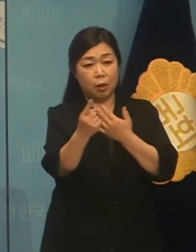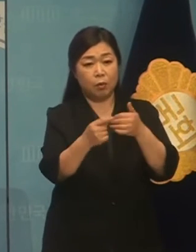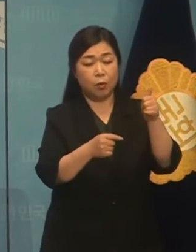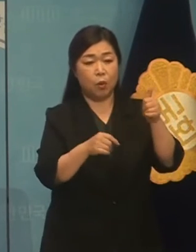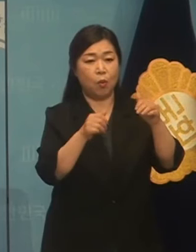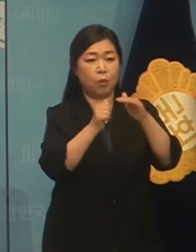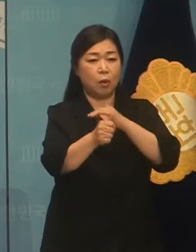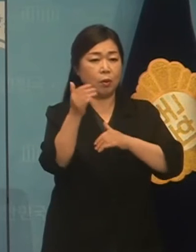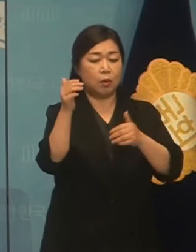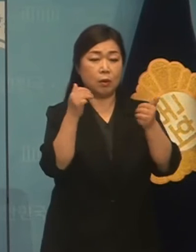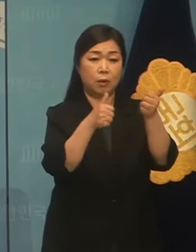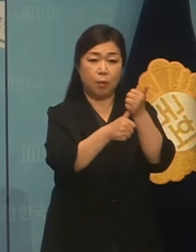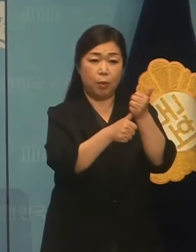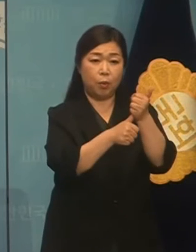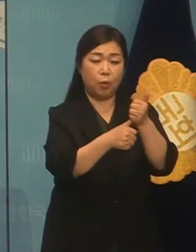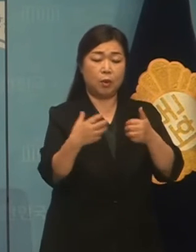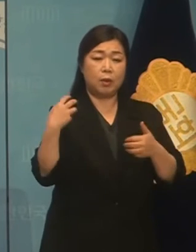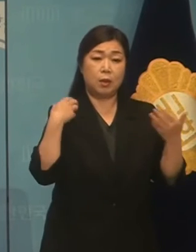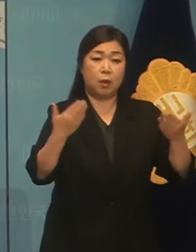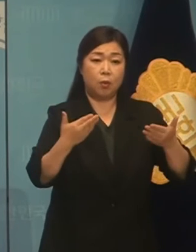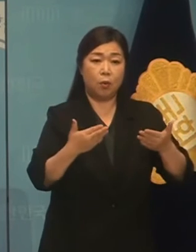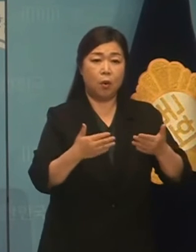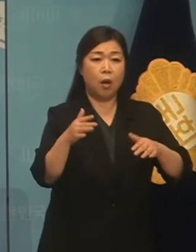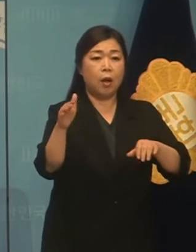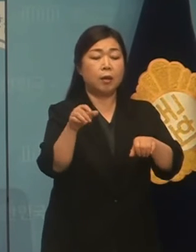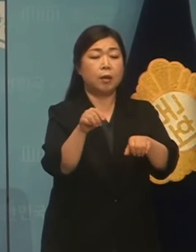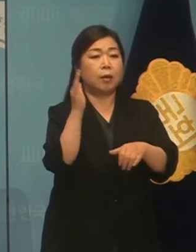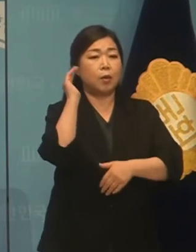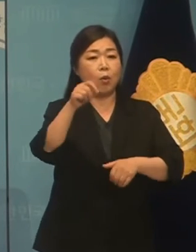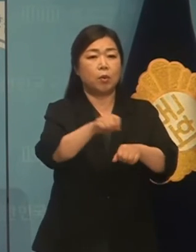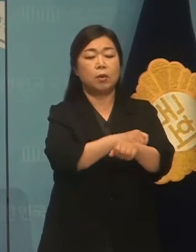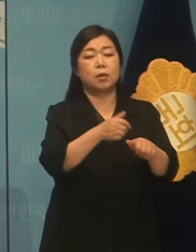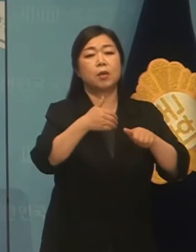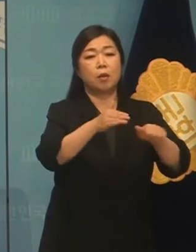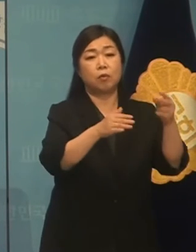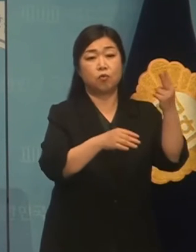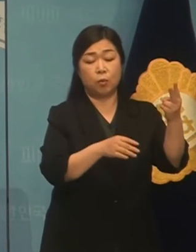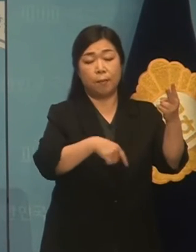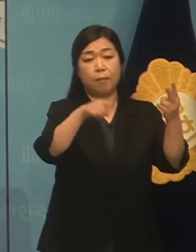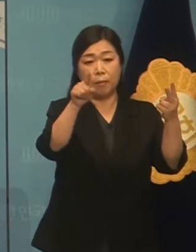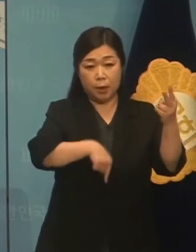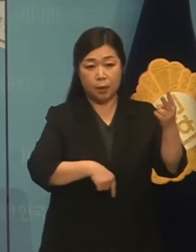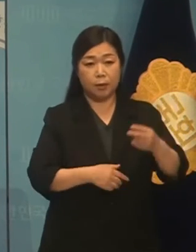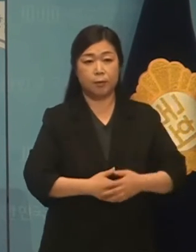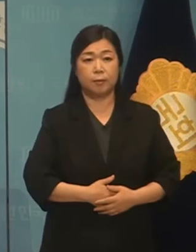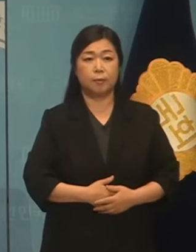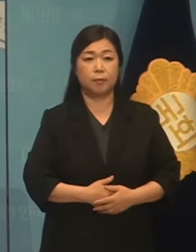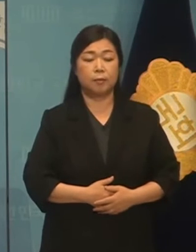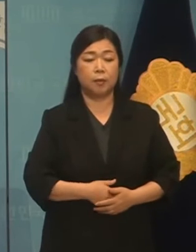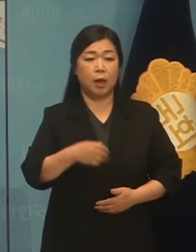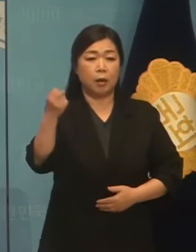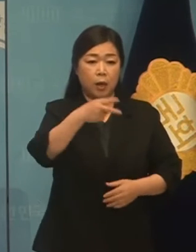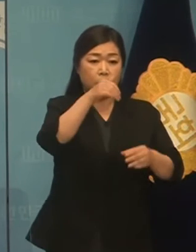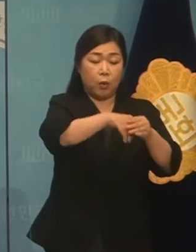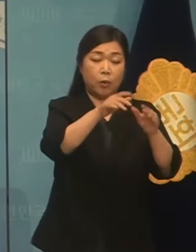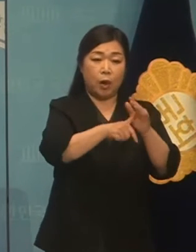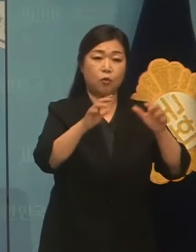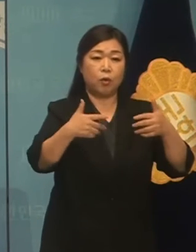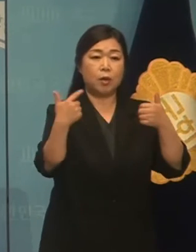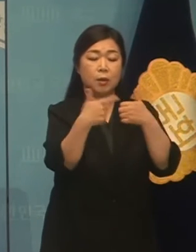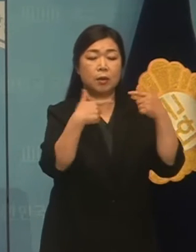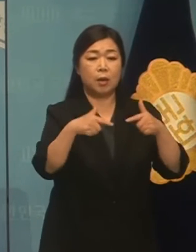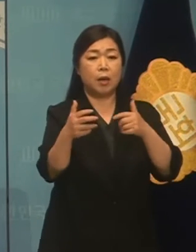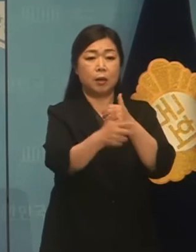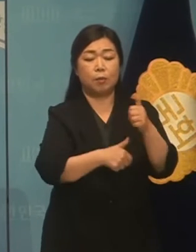원내 수석부대표를 역임하고 대통령 특사를 2번 다녀왔습니다. 재선 때는 국회